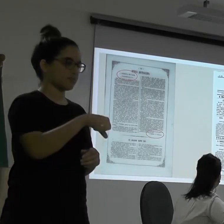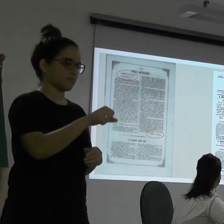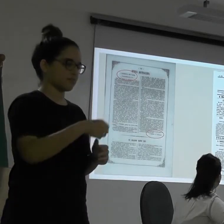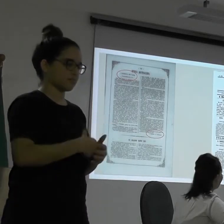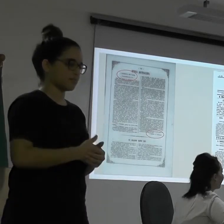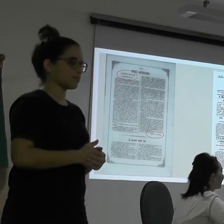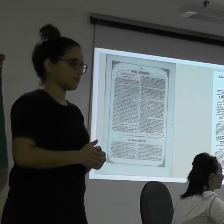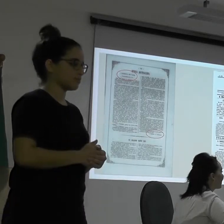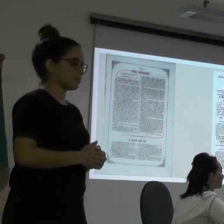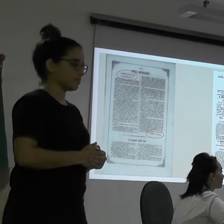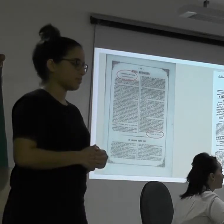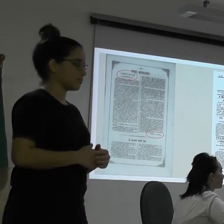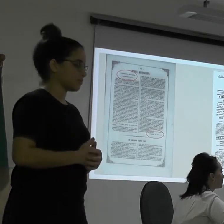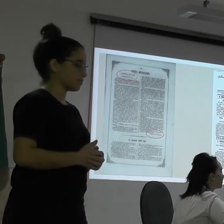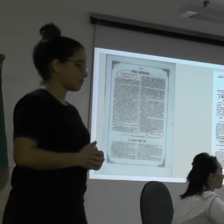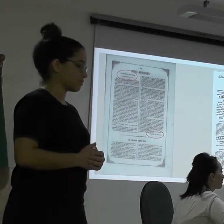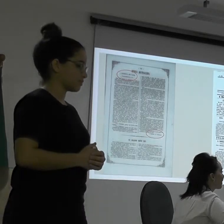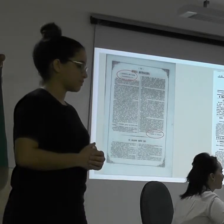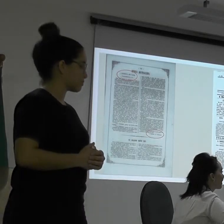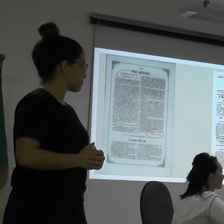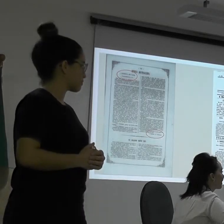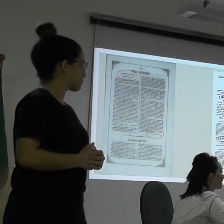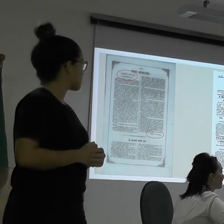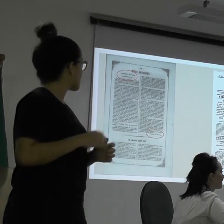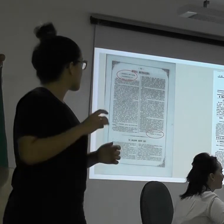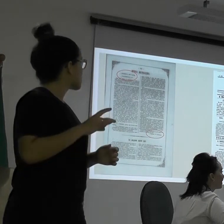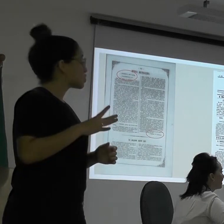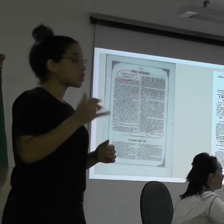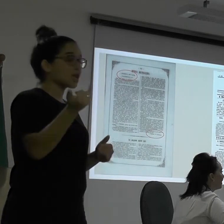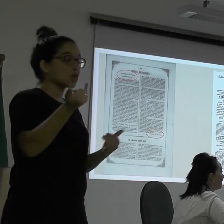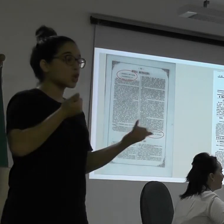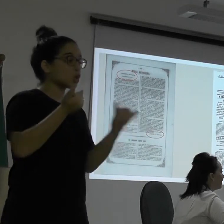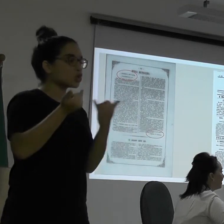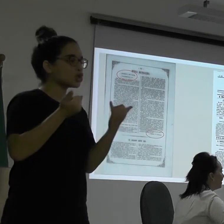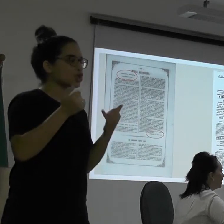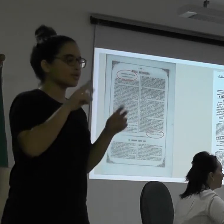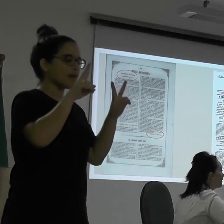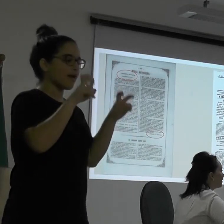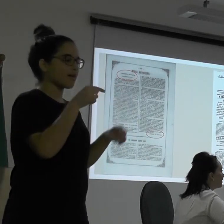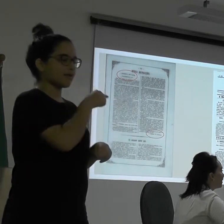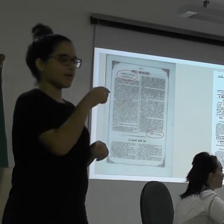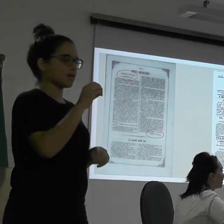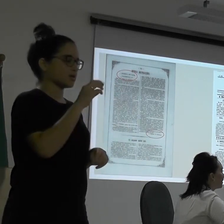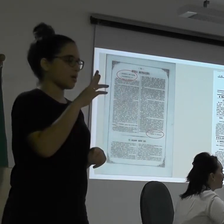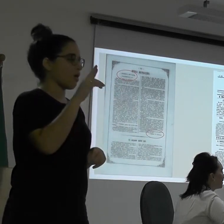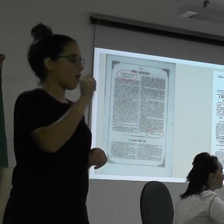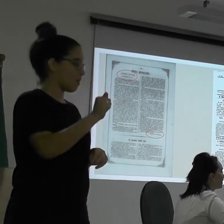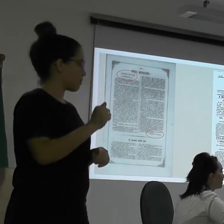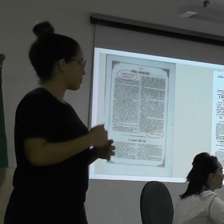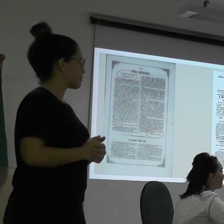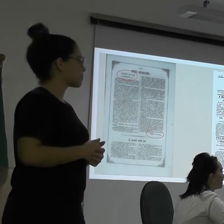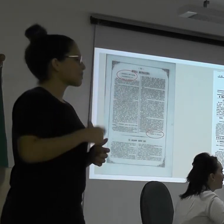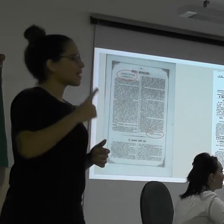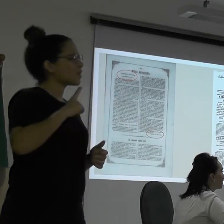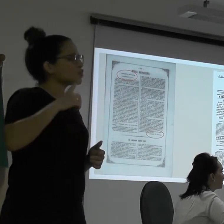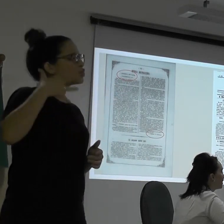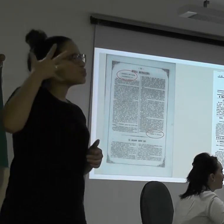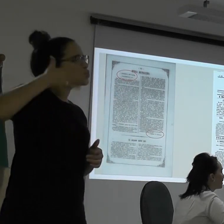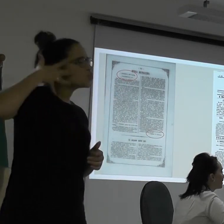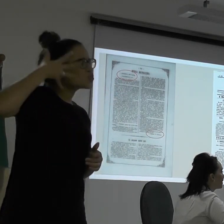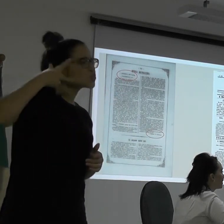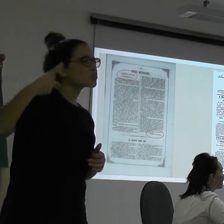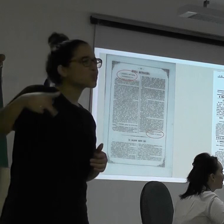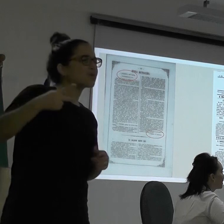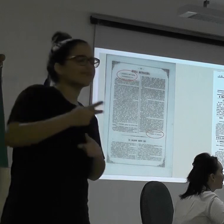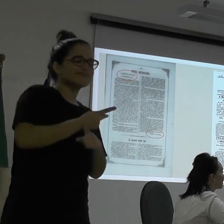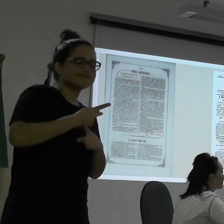A gente só tem notícia dessa obra da Ana Luísa de Azevedo Castro. Eu tinha um discurso dela. Procurei,